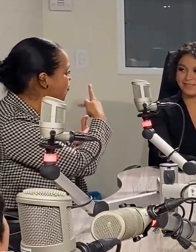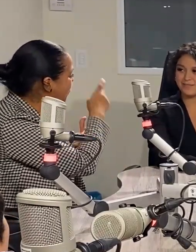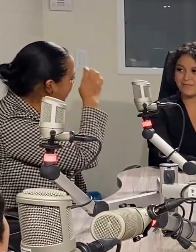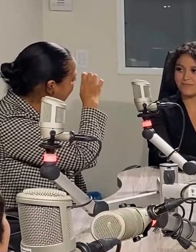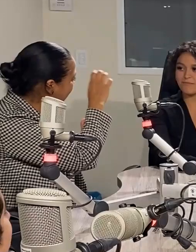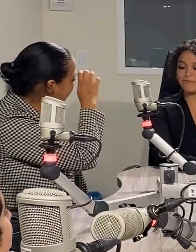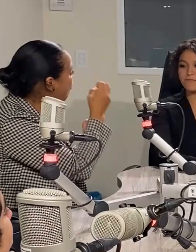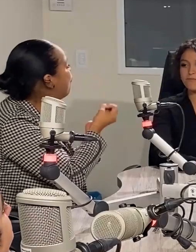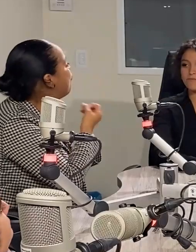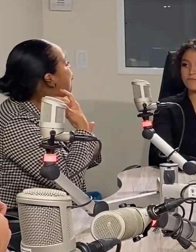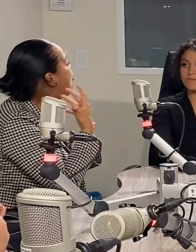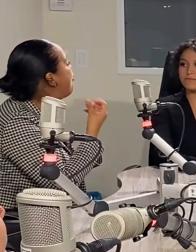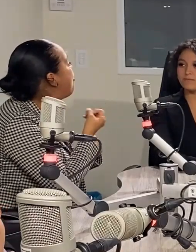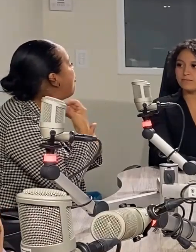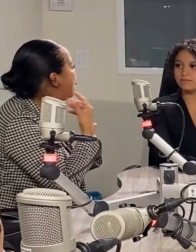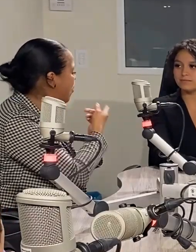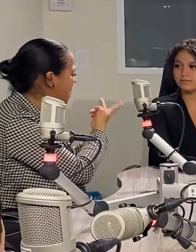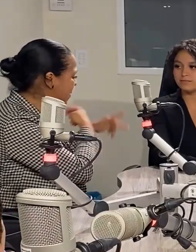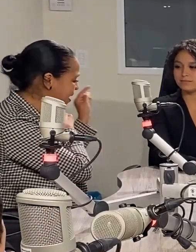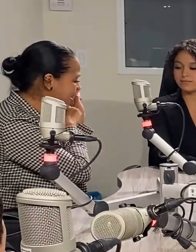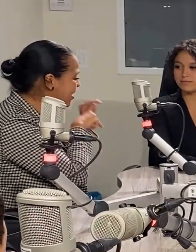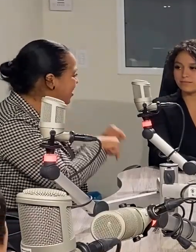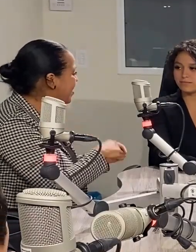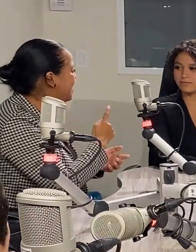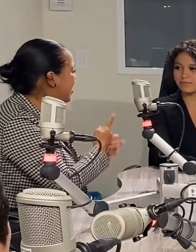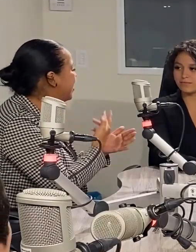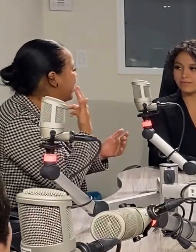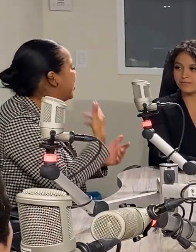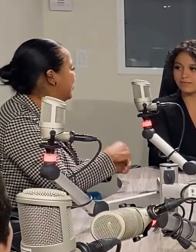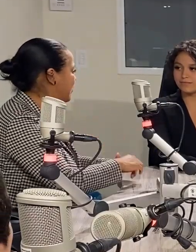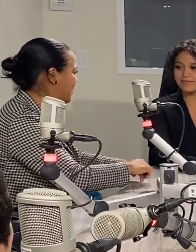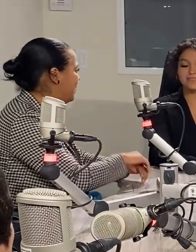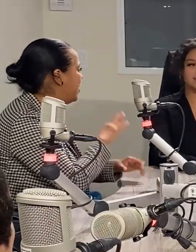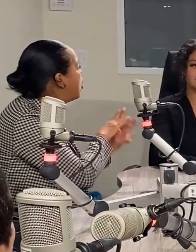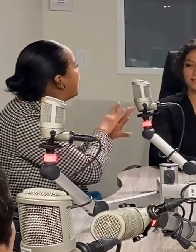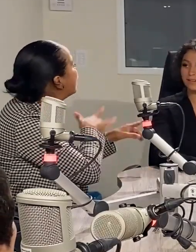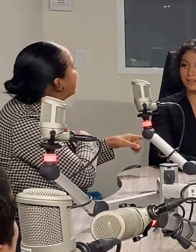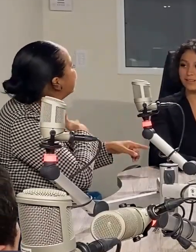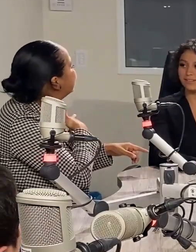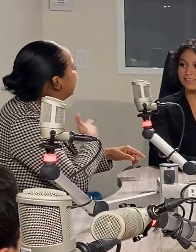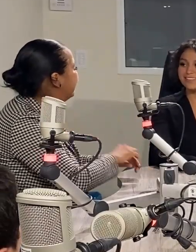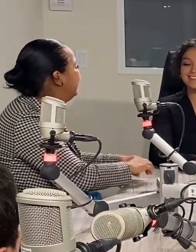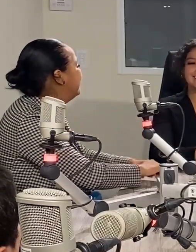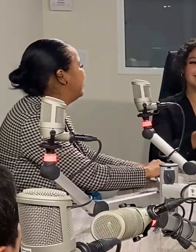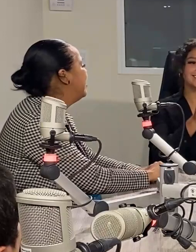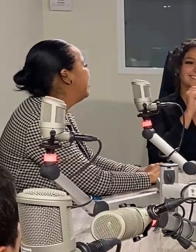del foro y sobre todo de venir aquí a este programa de radio. ¿Cómo te sientes?